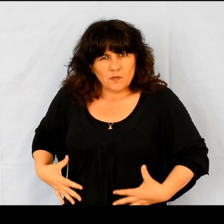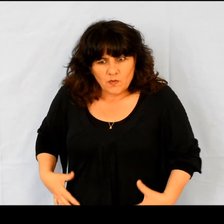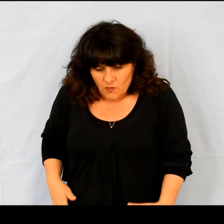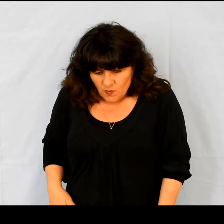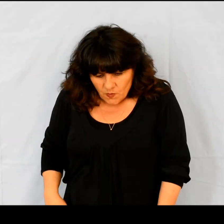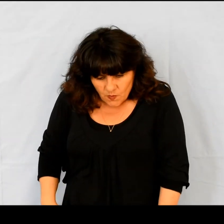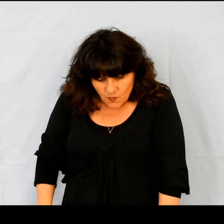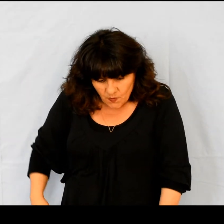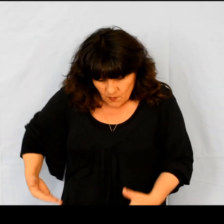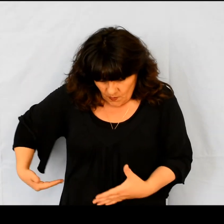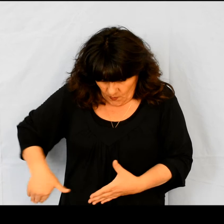poitrine.